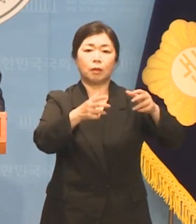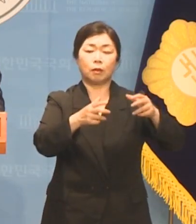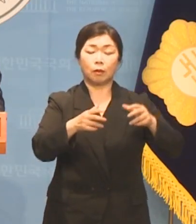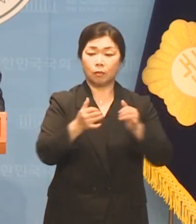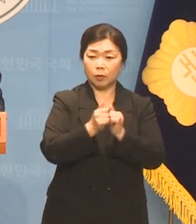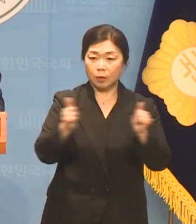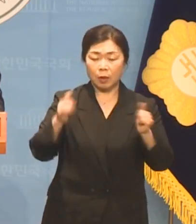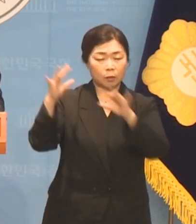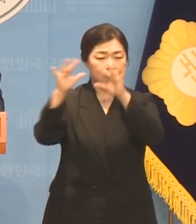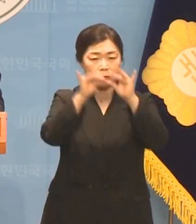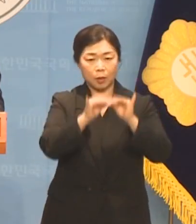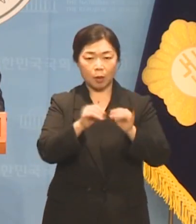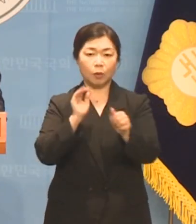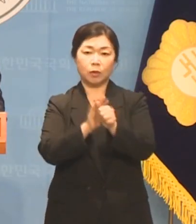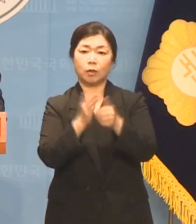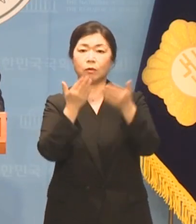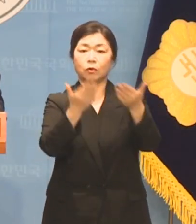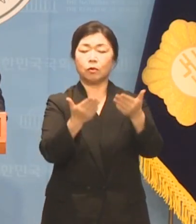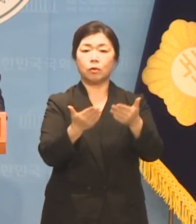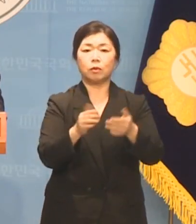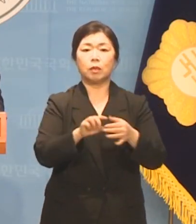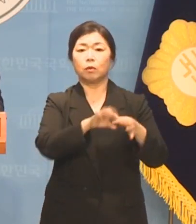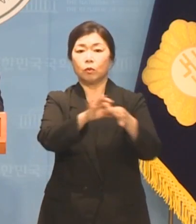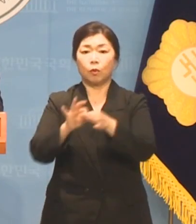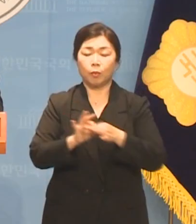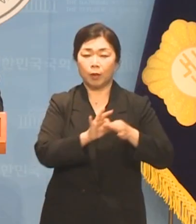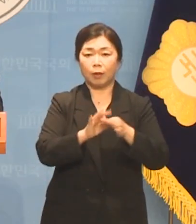국민이 공감하고 지지하는 동맹상을